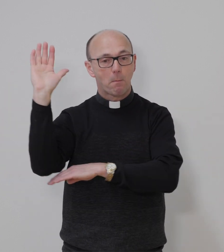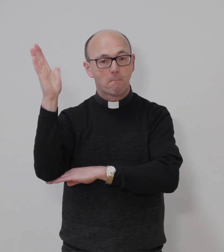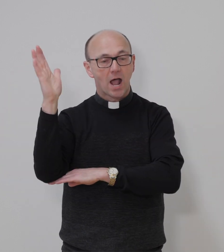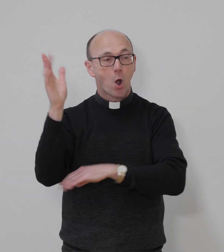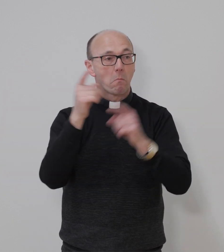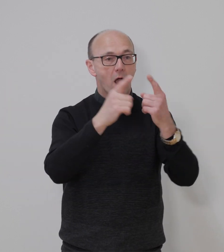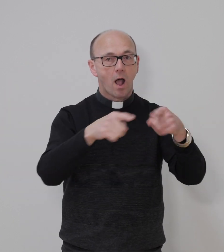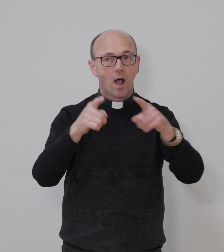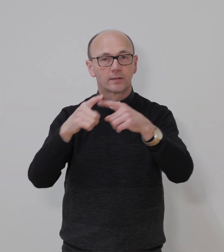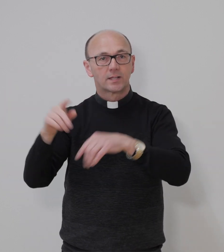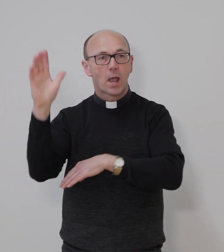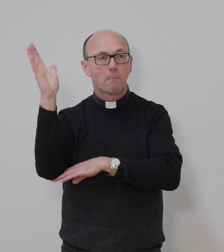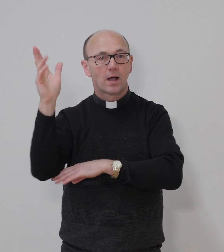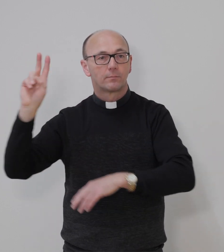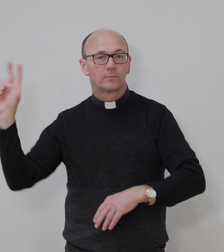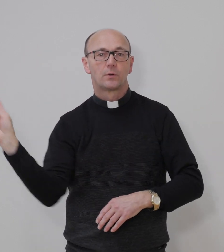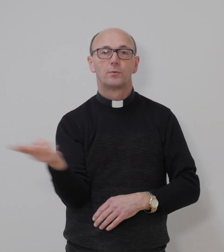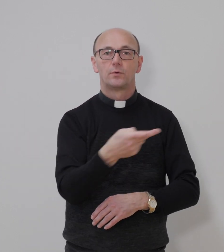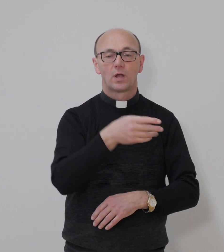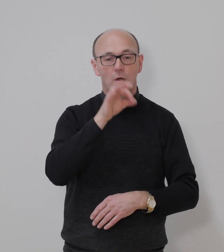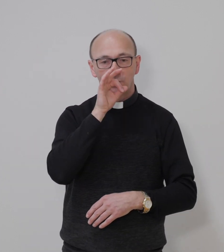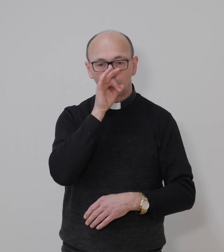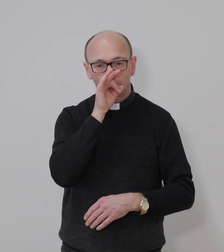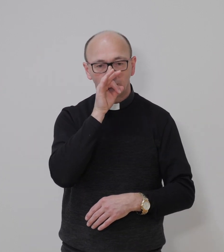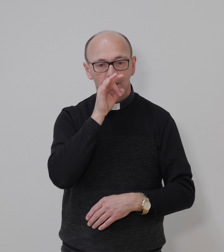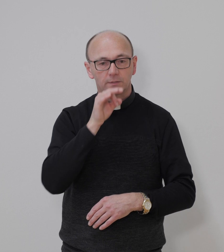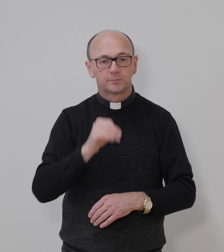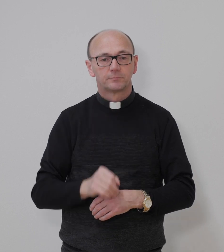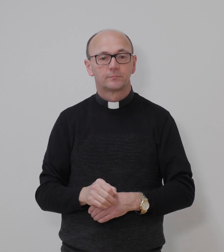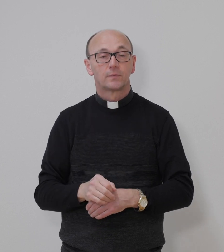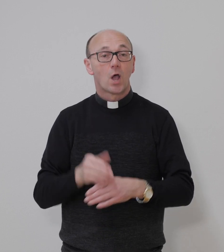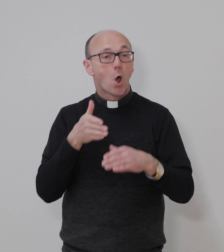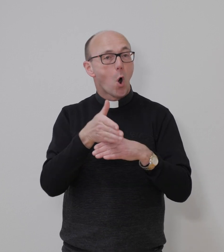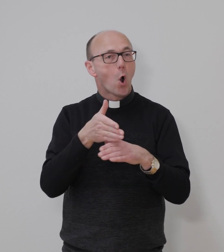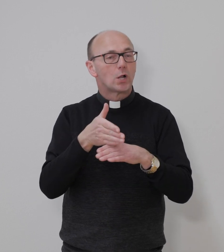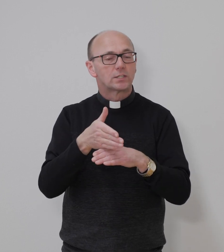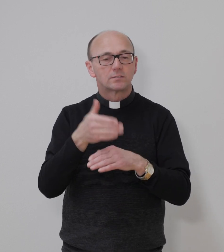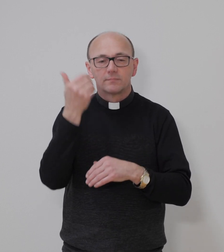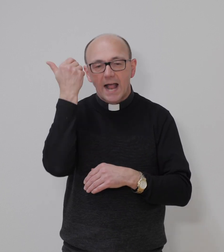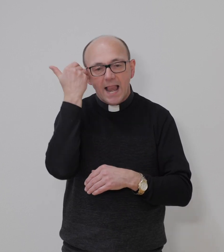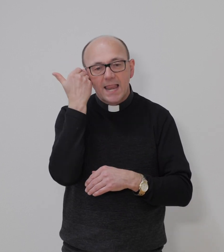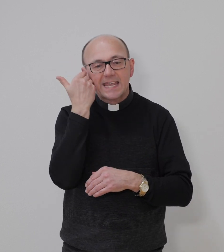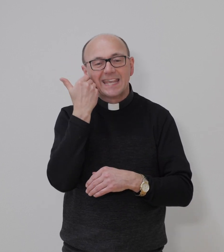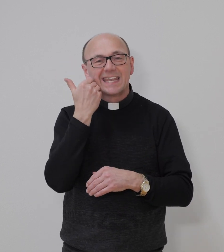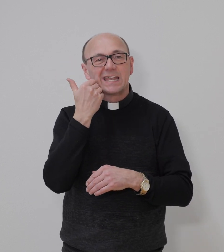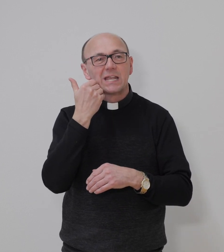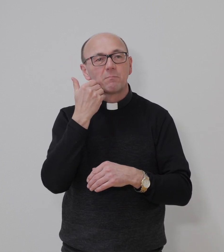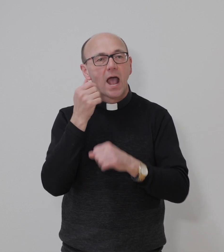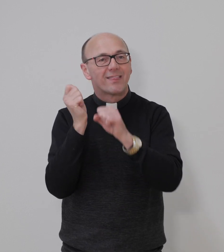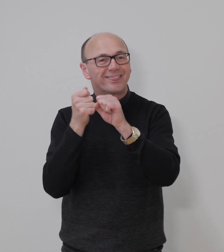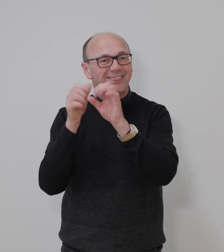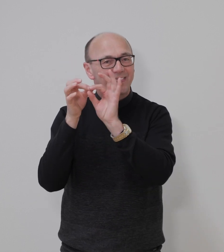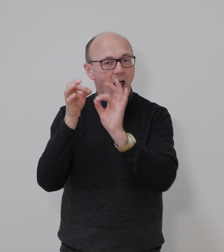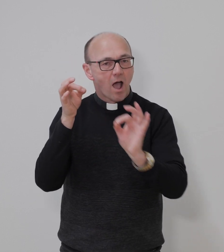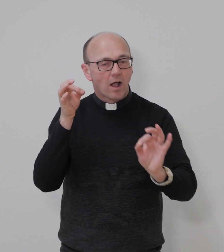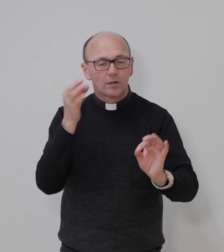Früchten reich. Süßes Holz, o süße Nägel,